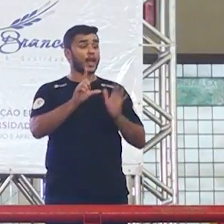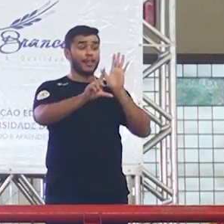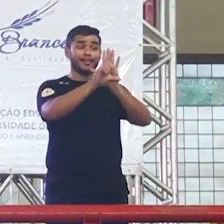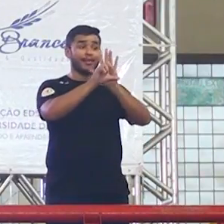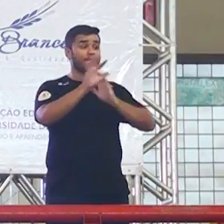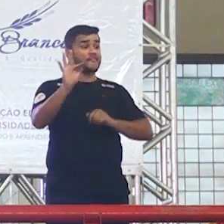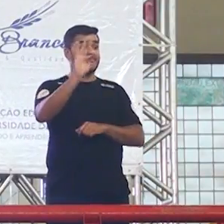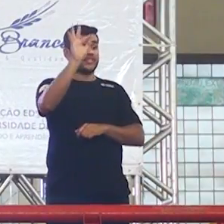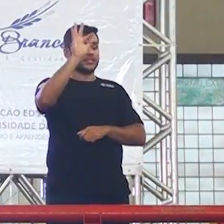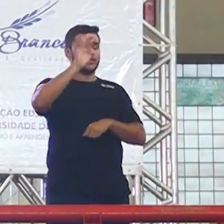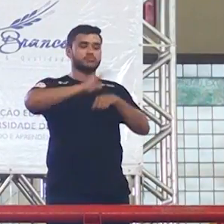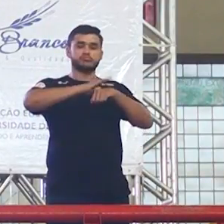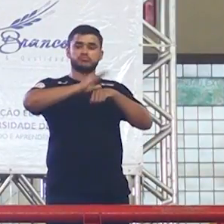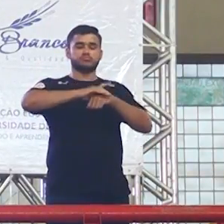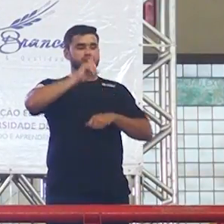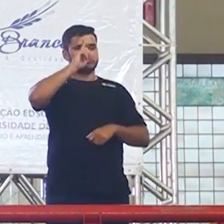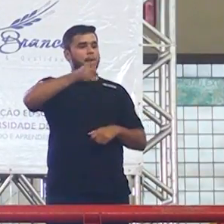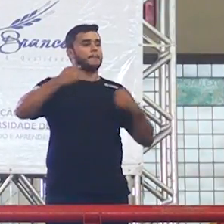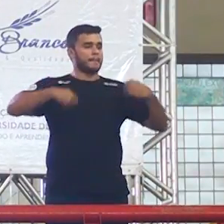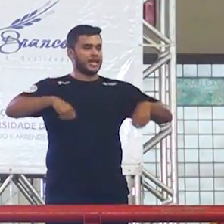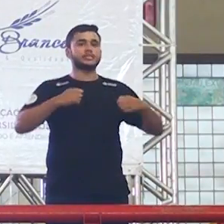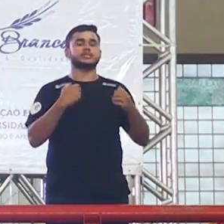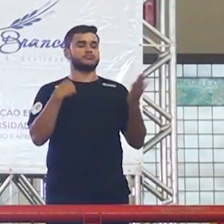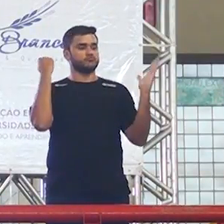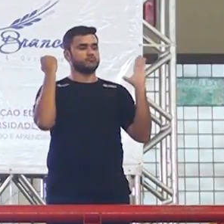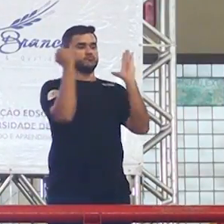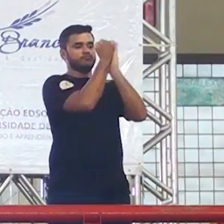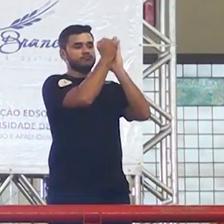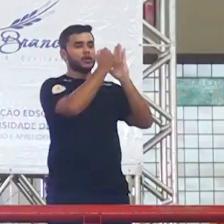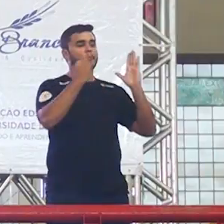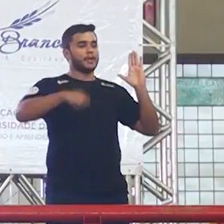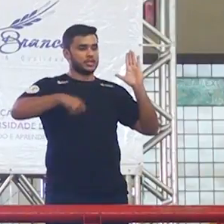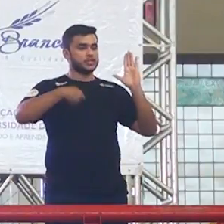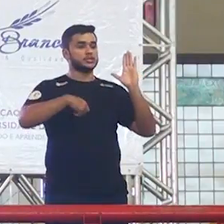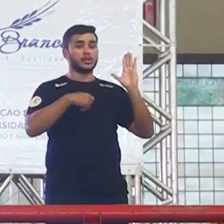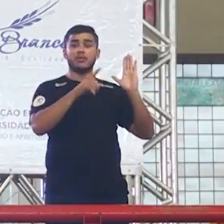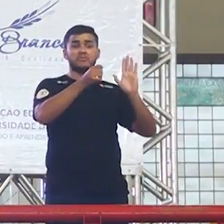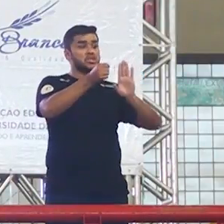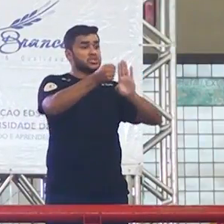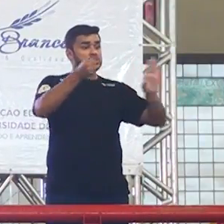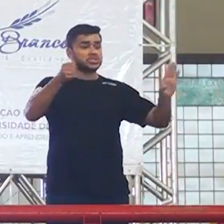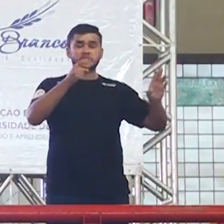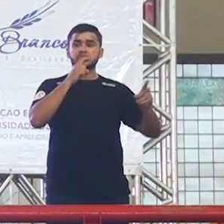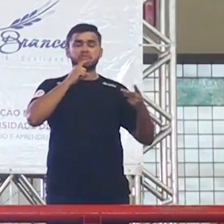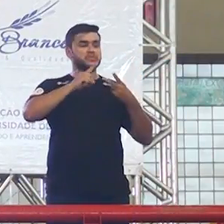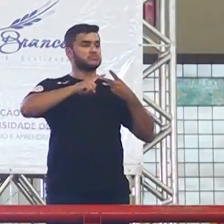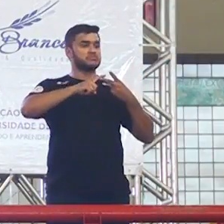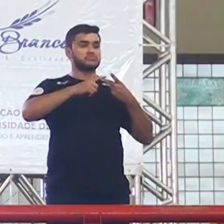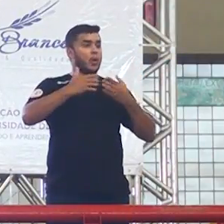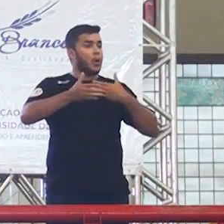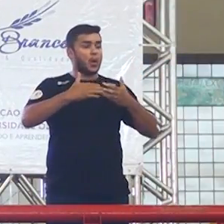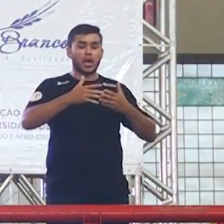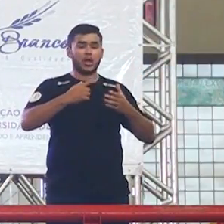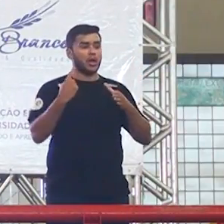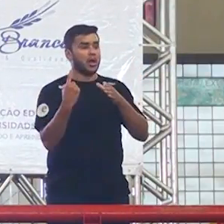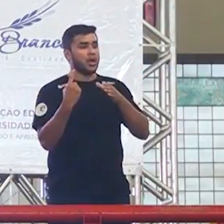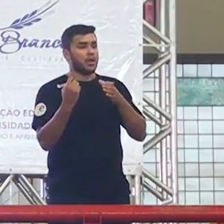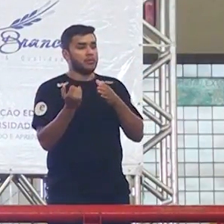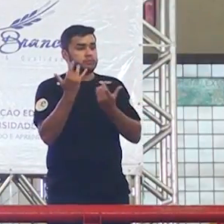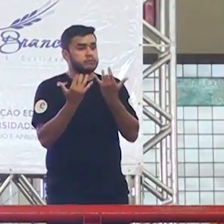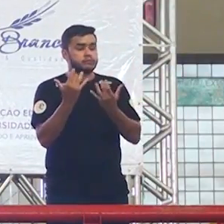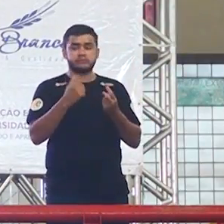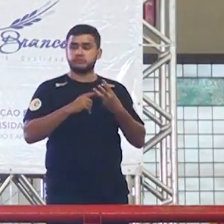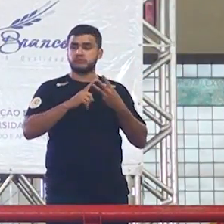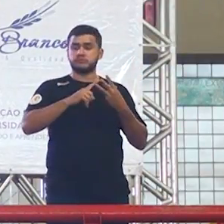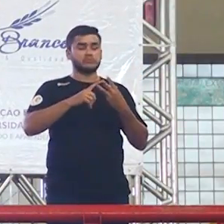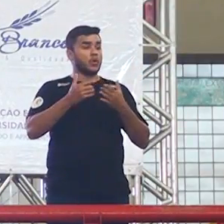Lei federal. Lei federal. Tem que vir com essa especificação para